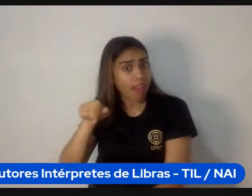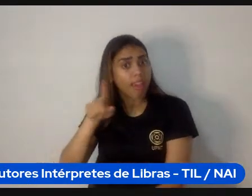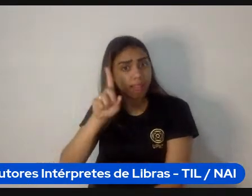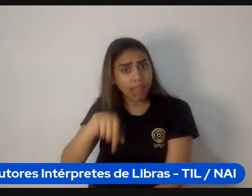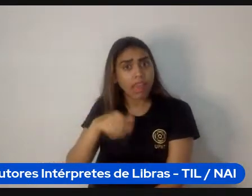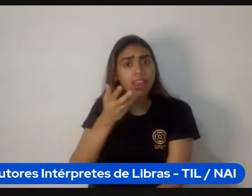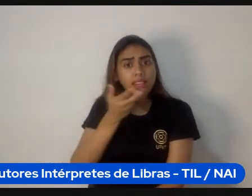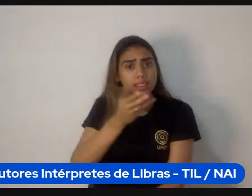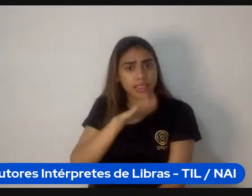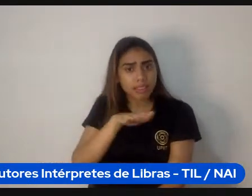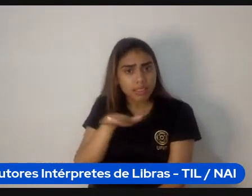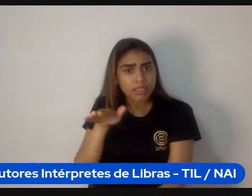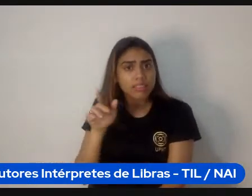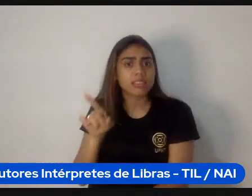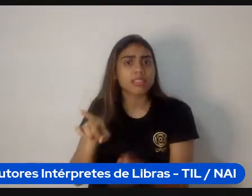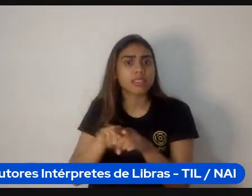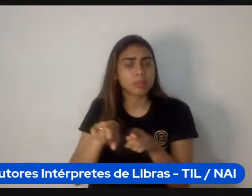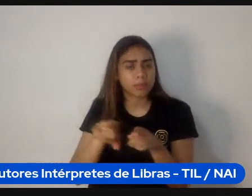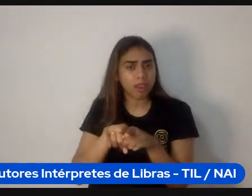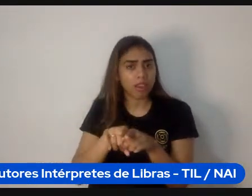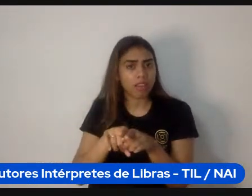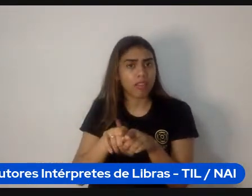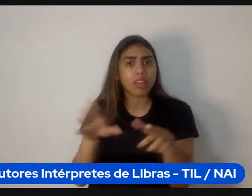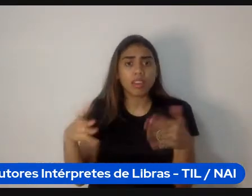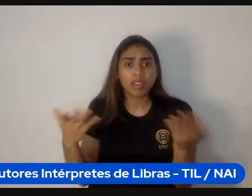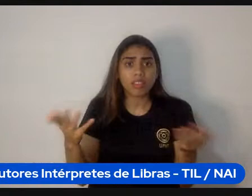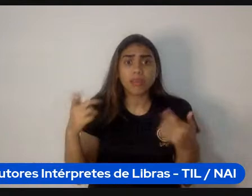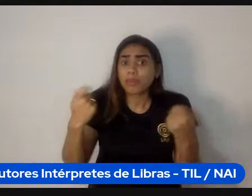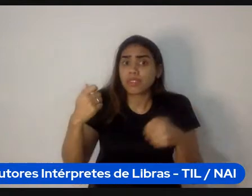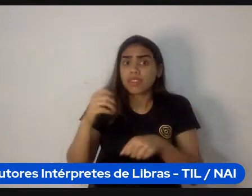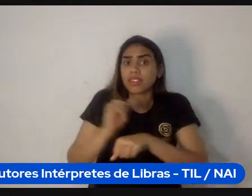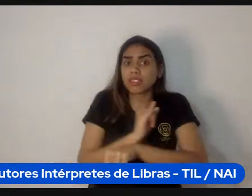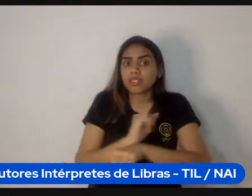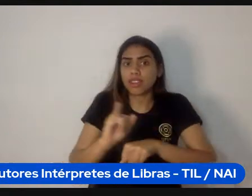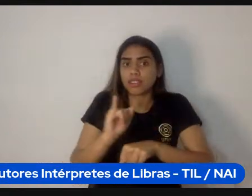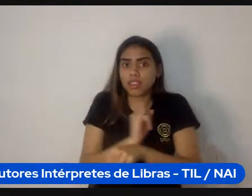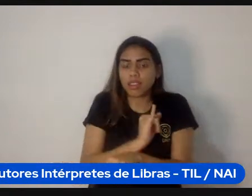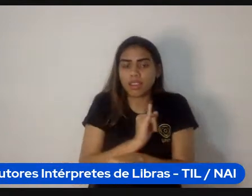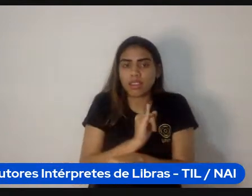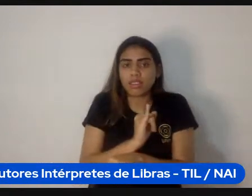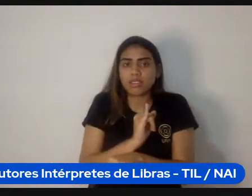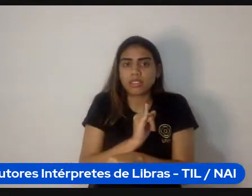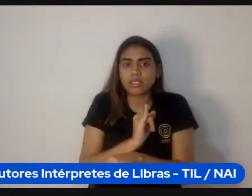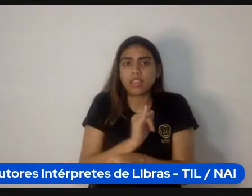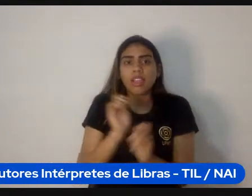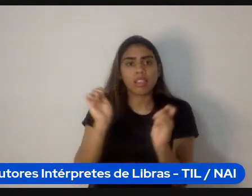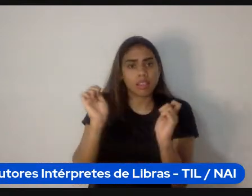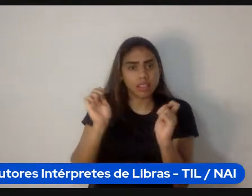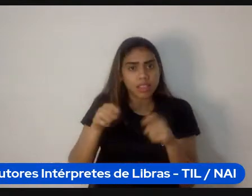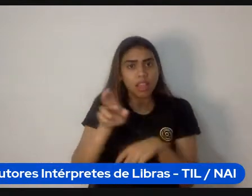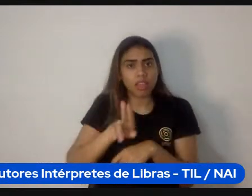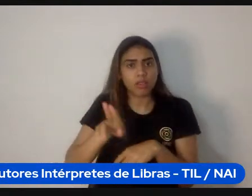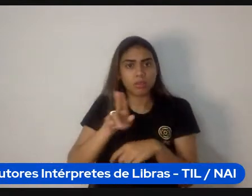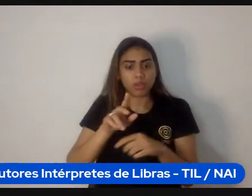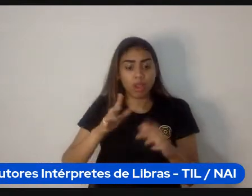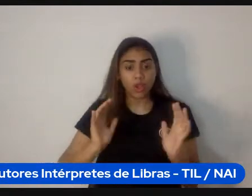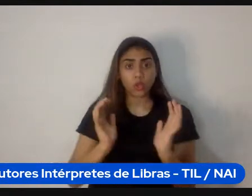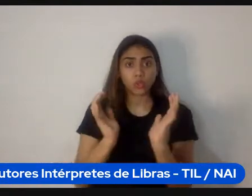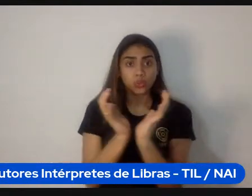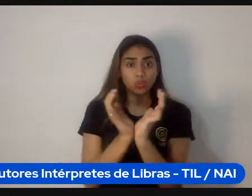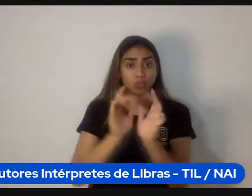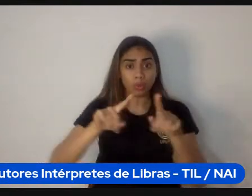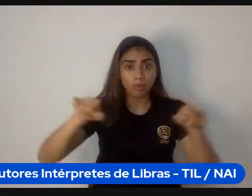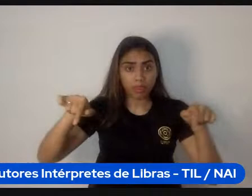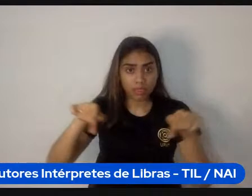muito, que é estratégias para a turma inteira. Eu tive essa experiência, né, quando uma professora